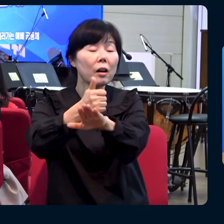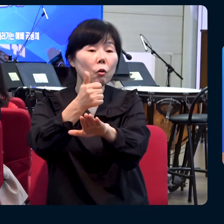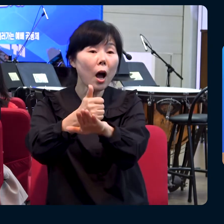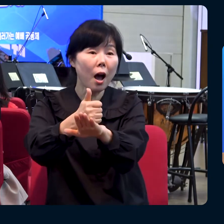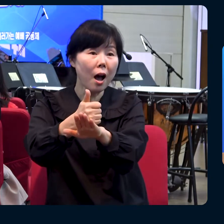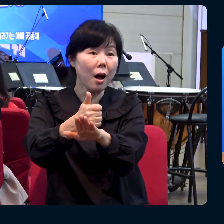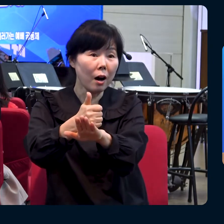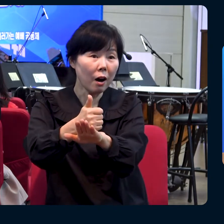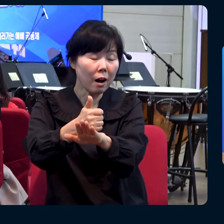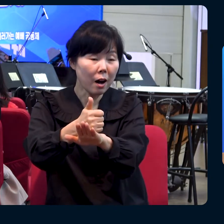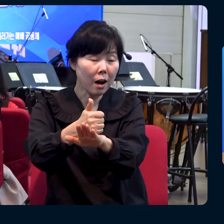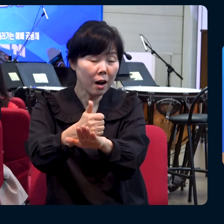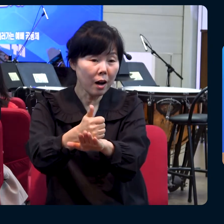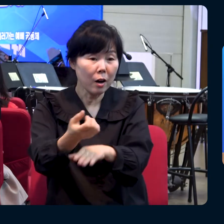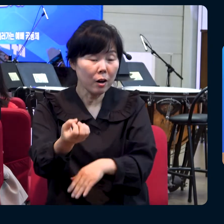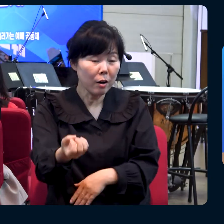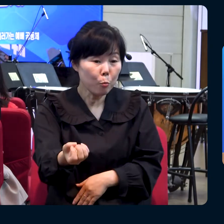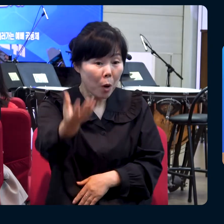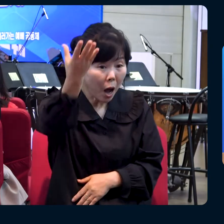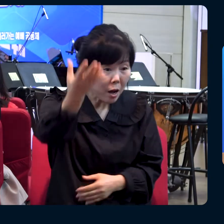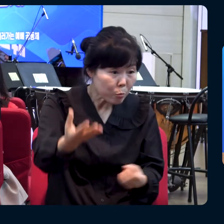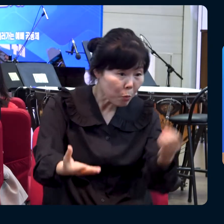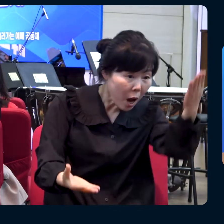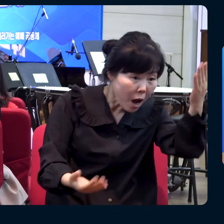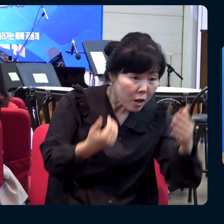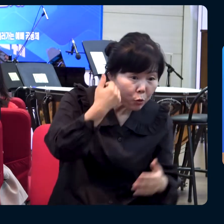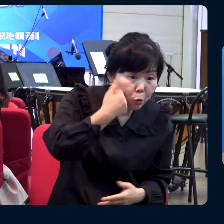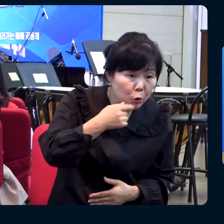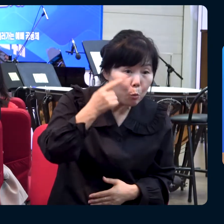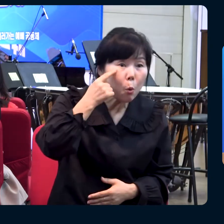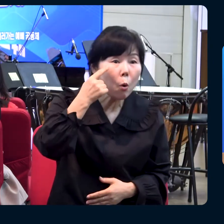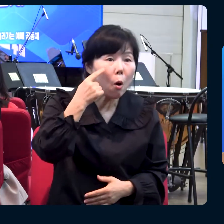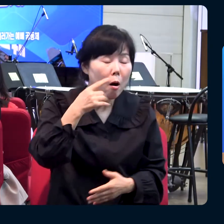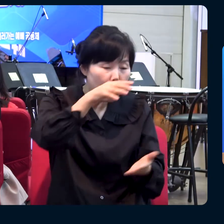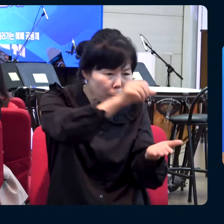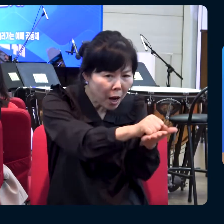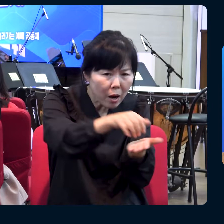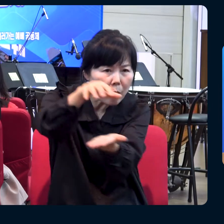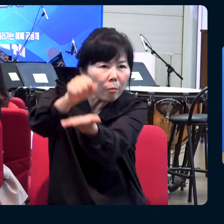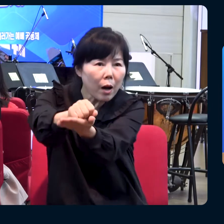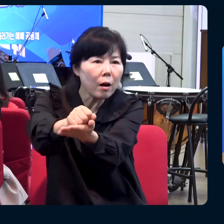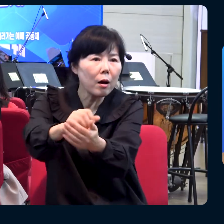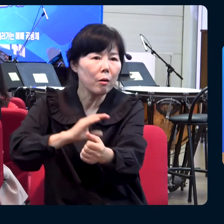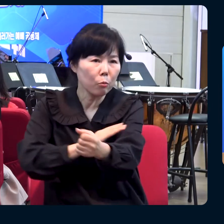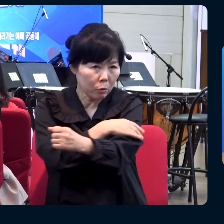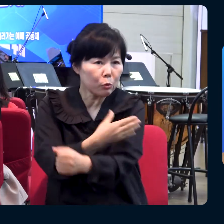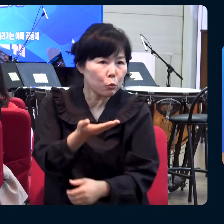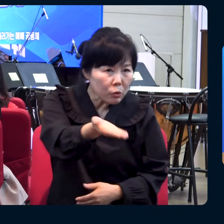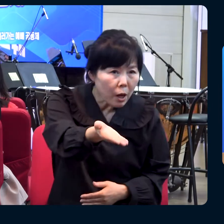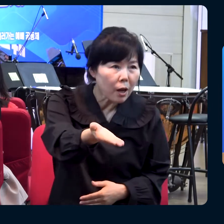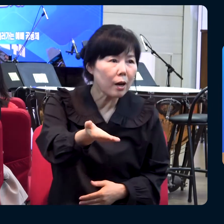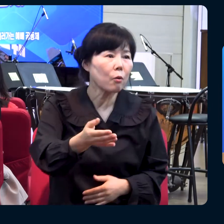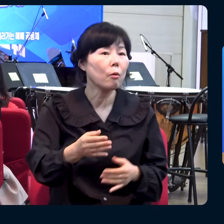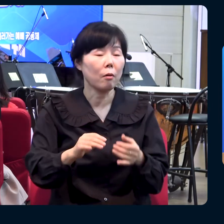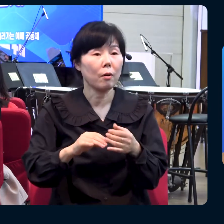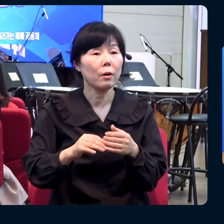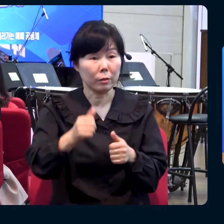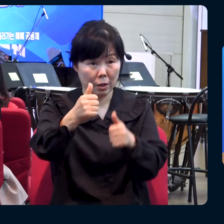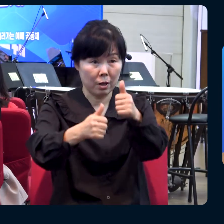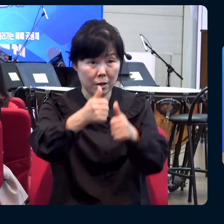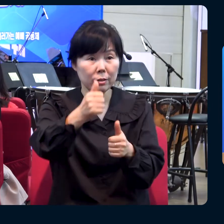지배하자. 이렇게 큰 소리를 외치는 겁니다. 이 골리앗은 키가 2m가 훨씬 넘었던 것